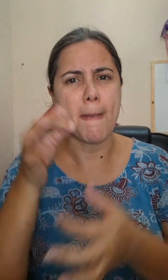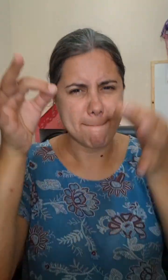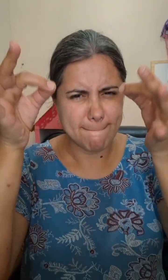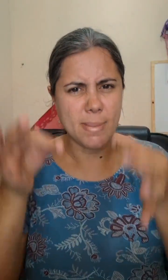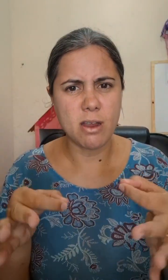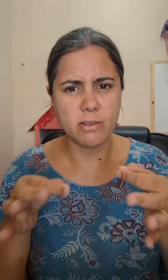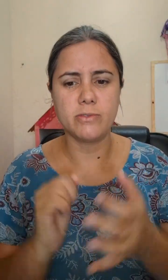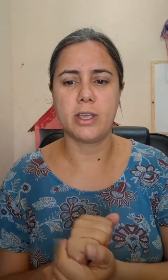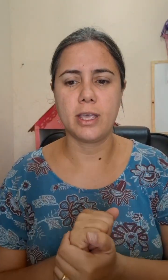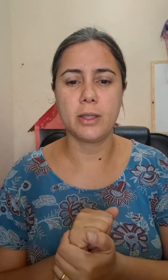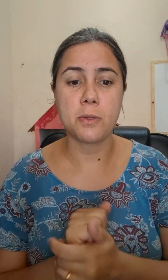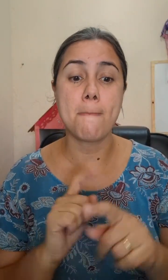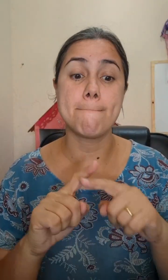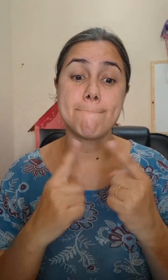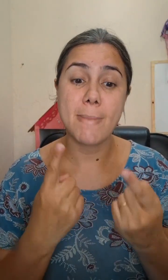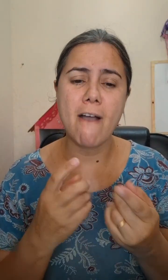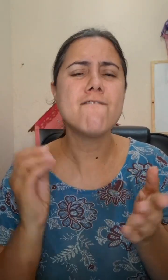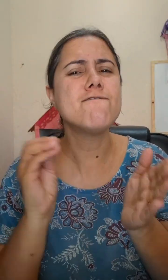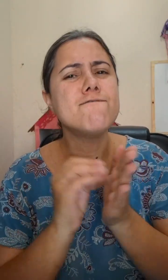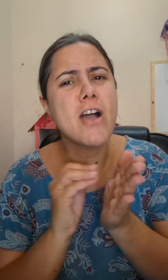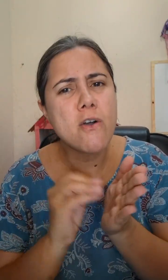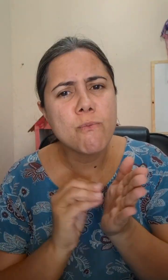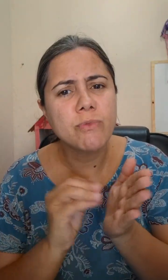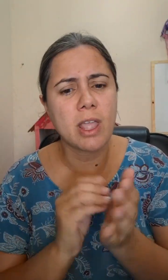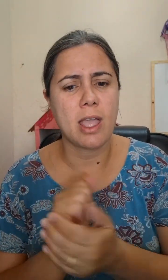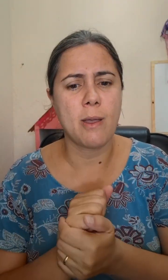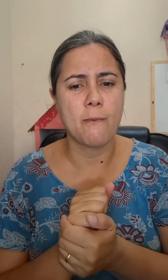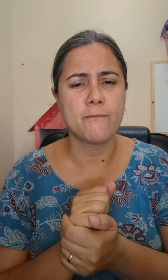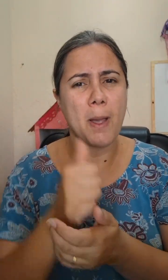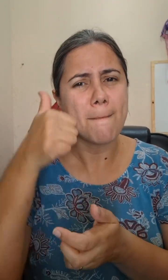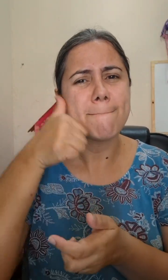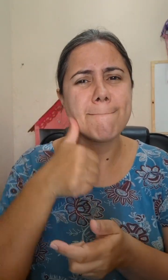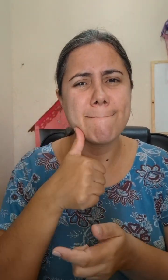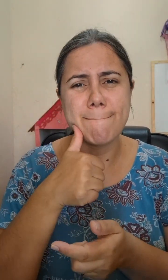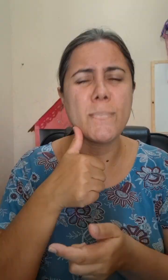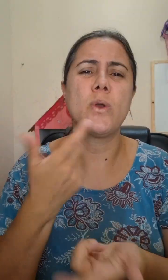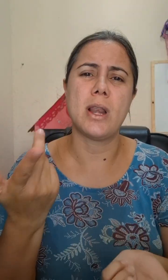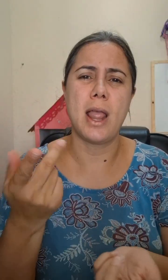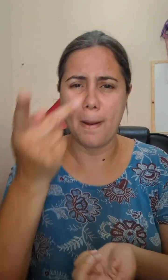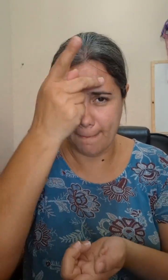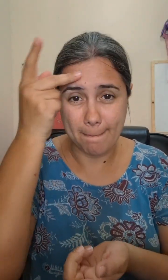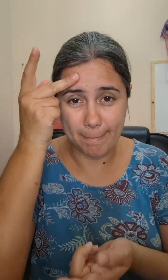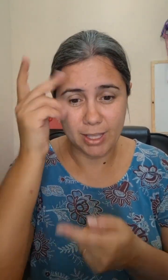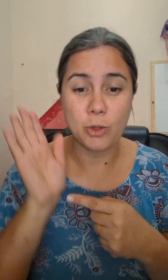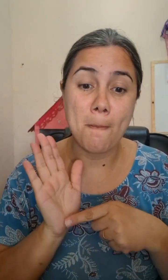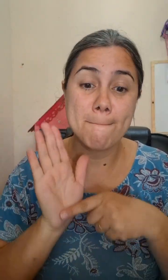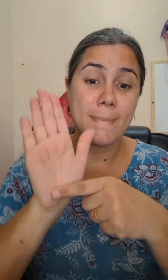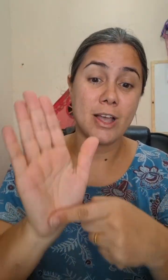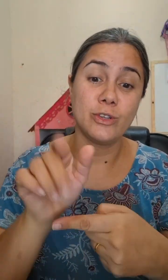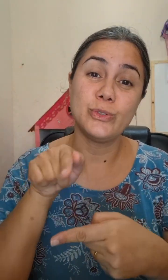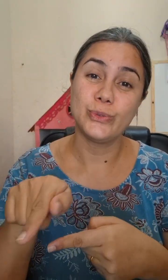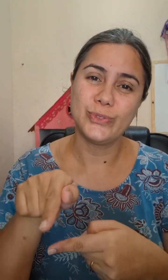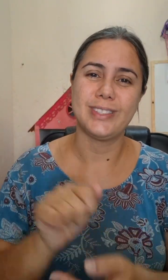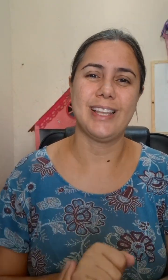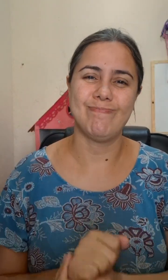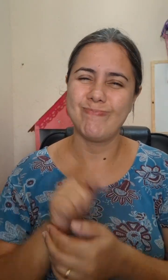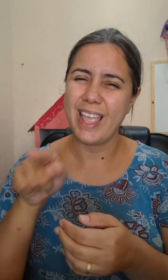Deus perfeito, de forma perfeita, faltava uma companheira para